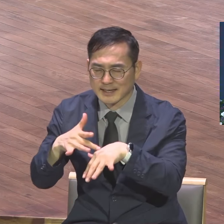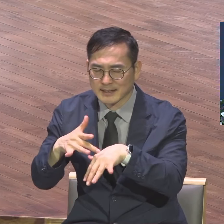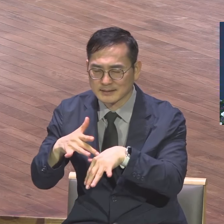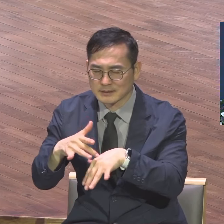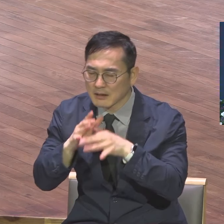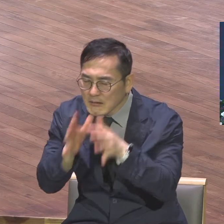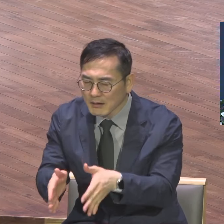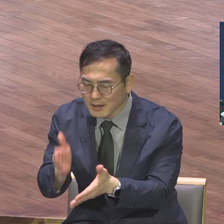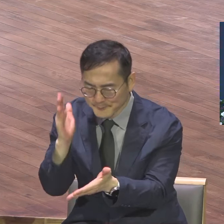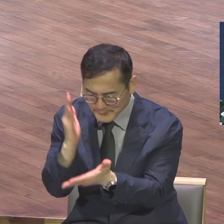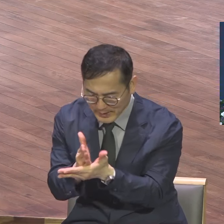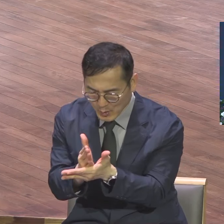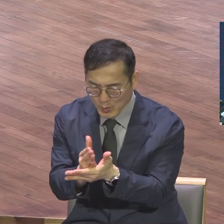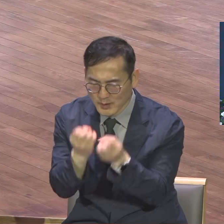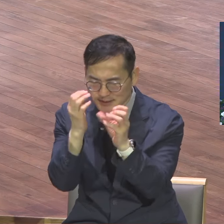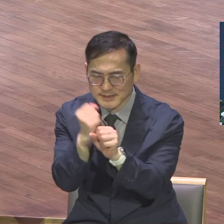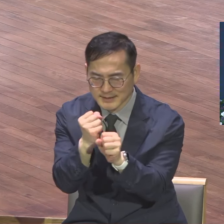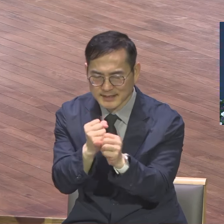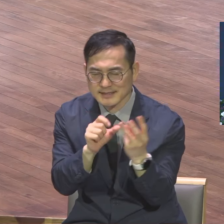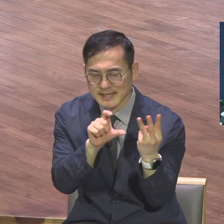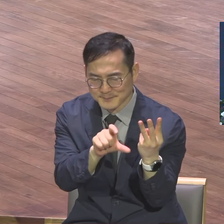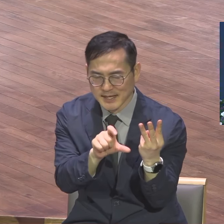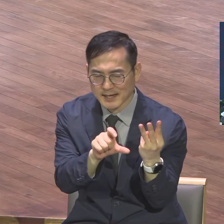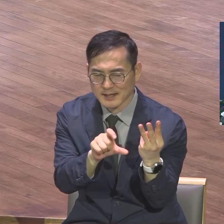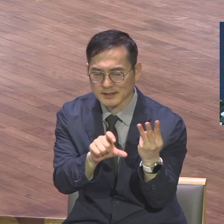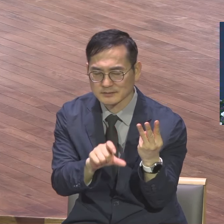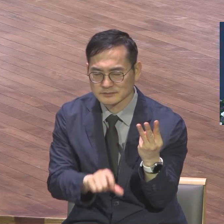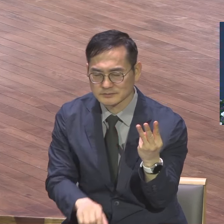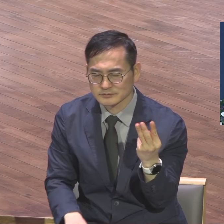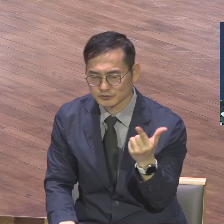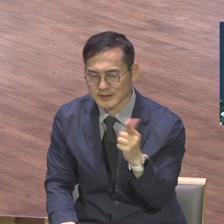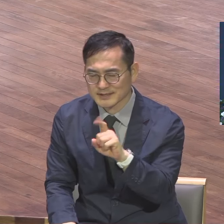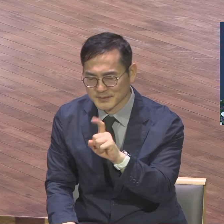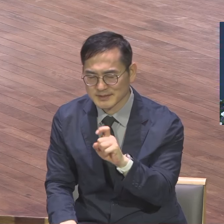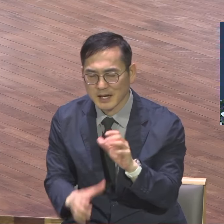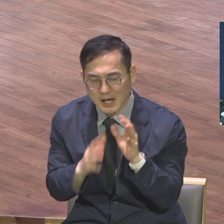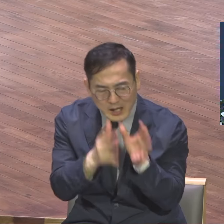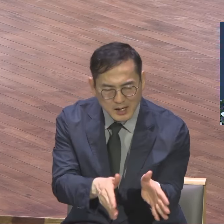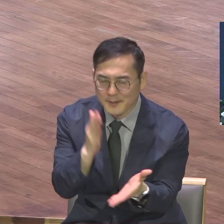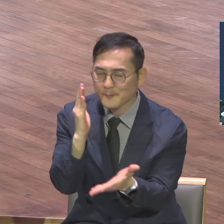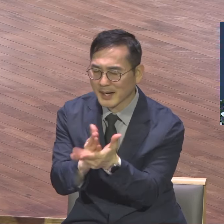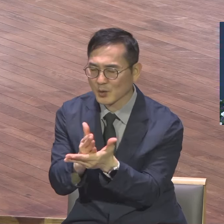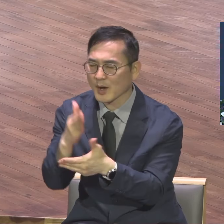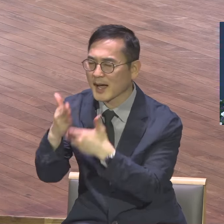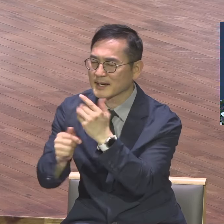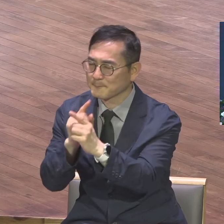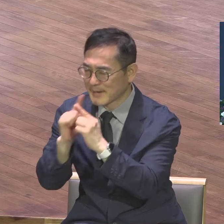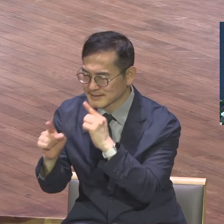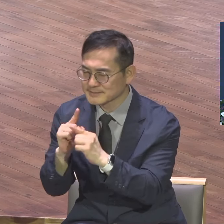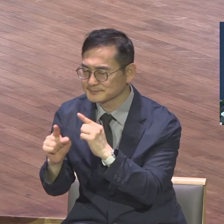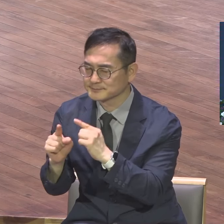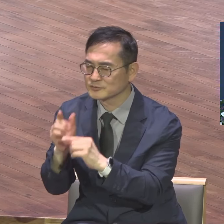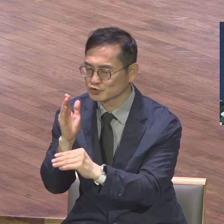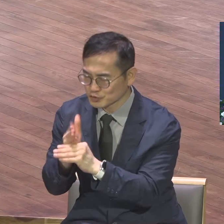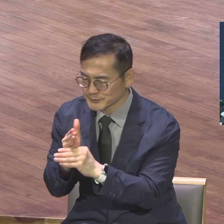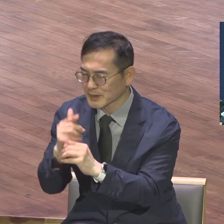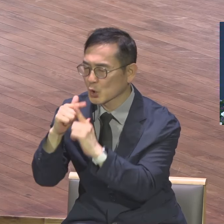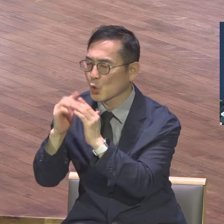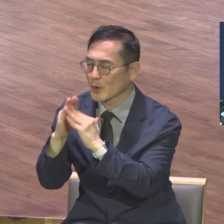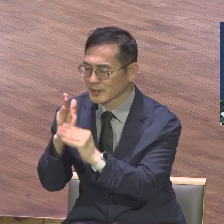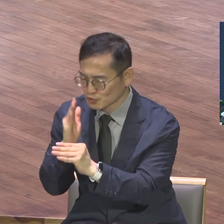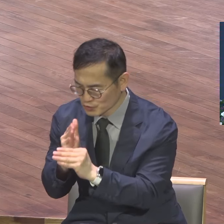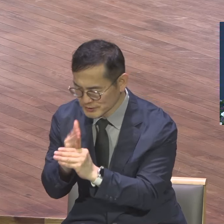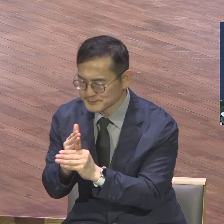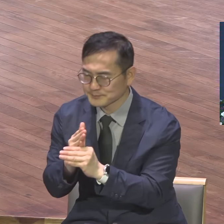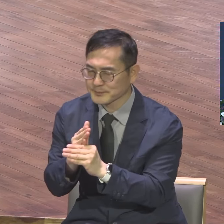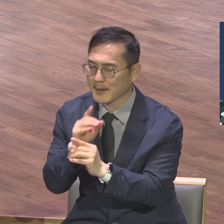말고 창세기 3장 11장에 빠지지 말고 언제나 하나님 중심 말씀 중심 교회 중심 언제나 강단 중심으로